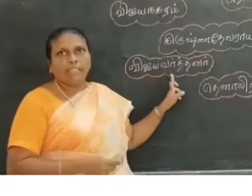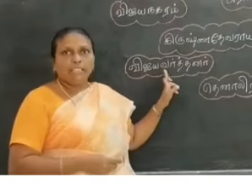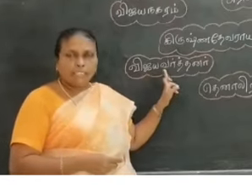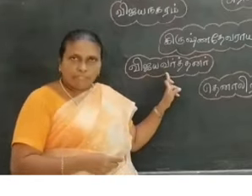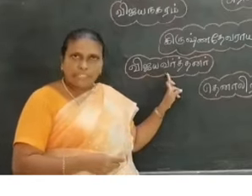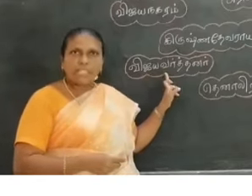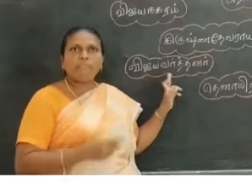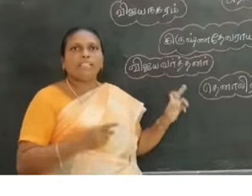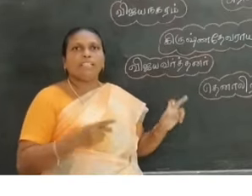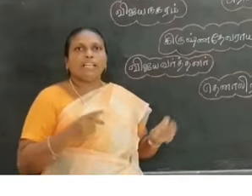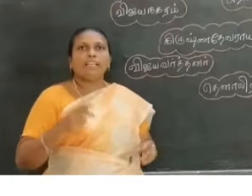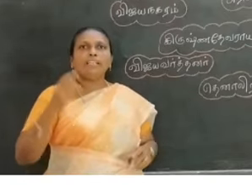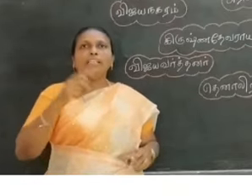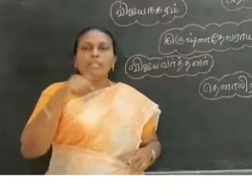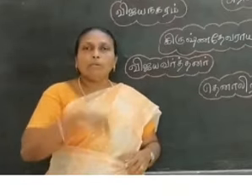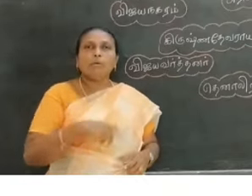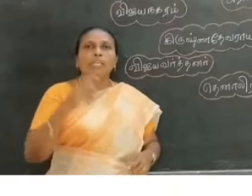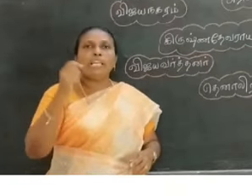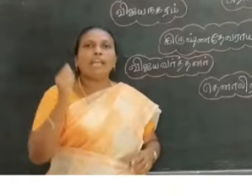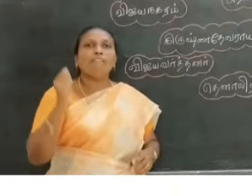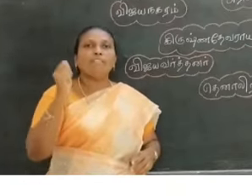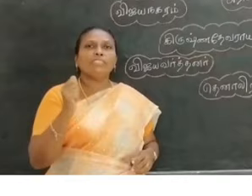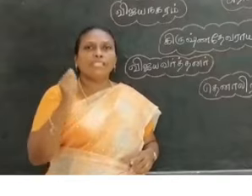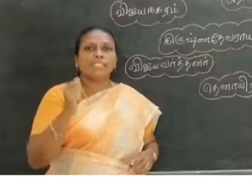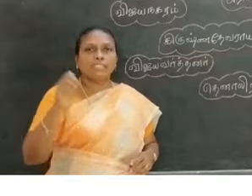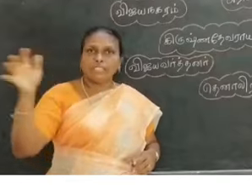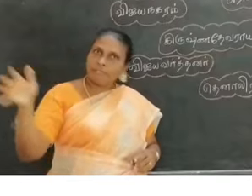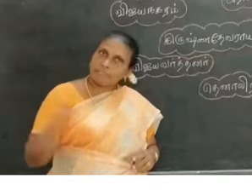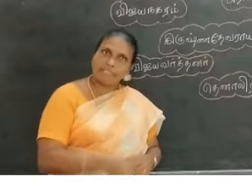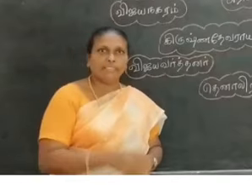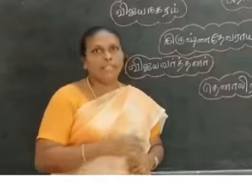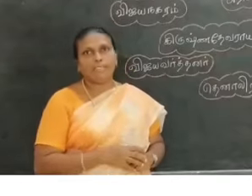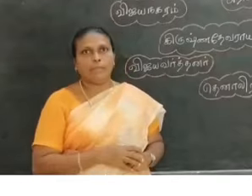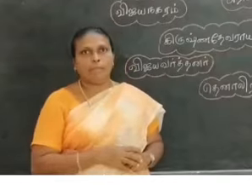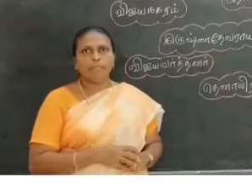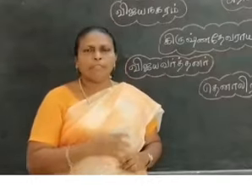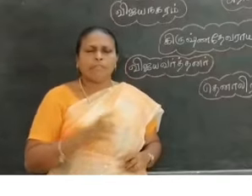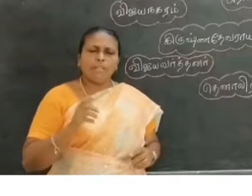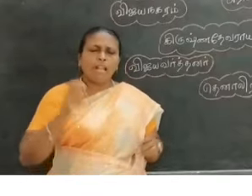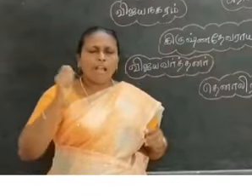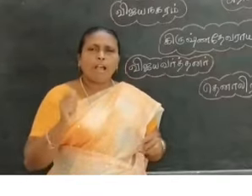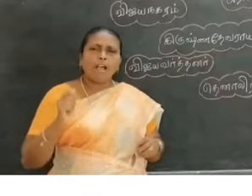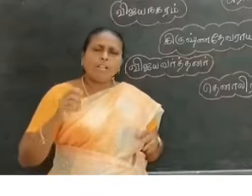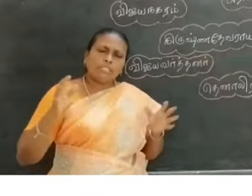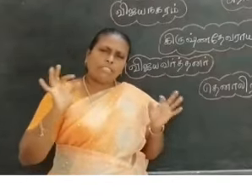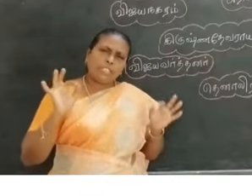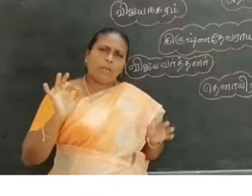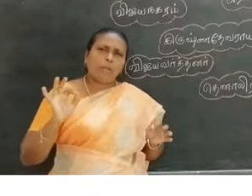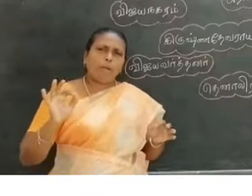விஜயவர்தனன். இந்த விஜயவர்தனன் இவங்களுடைய விசேஷத்துக்கு வந்திருந்தாரு. விழா